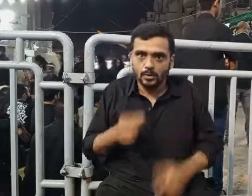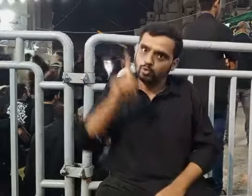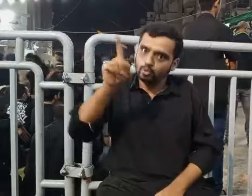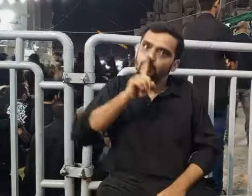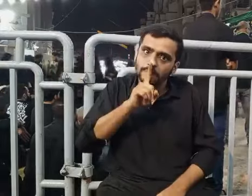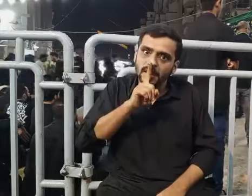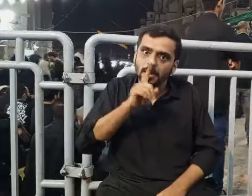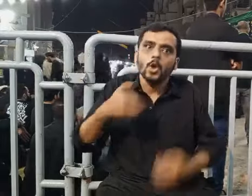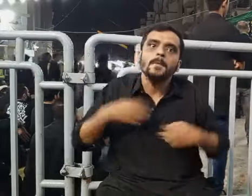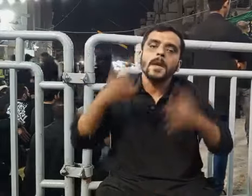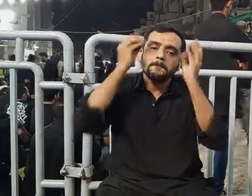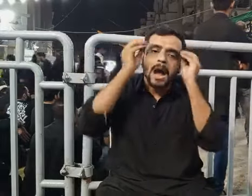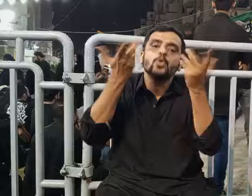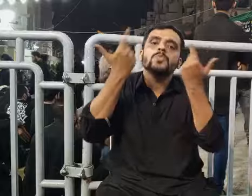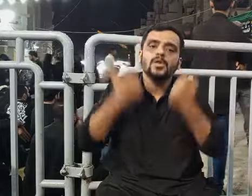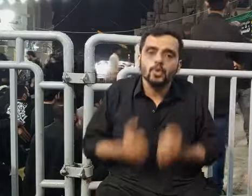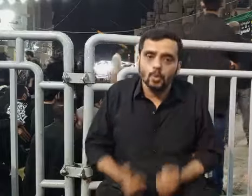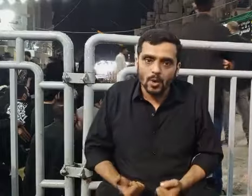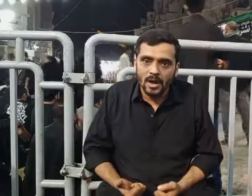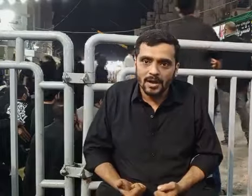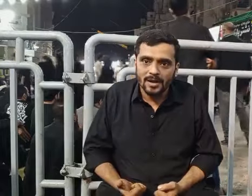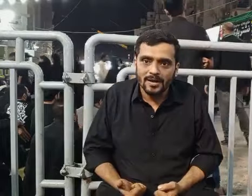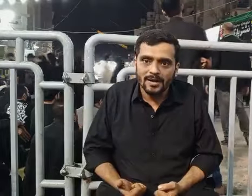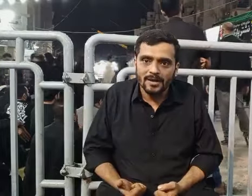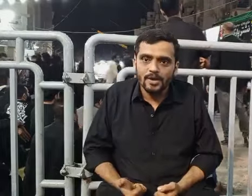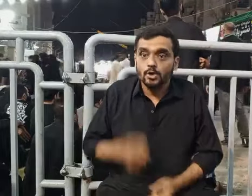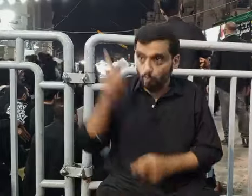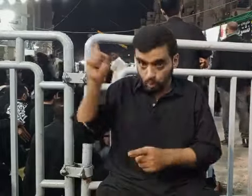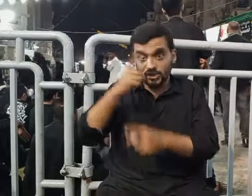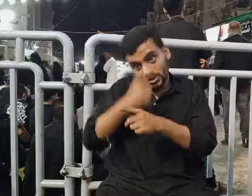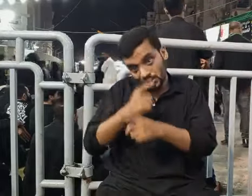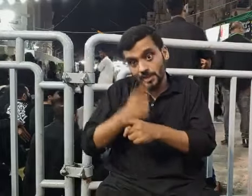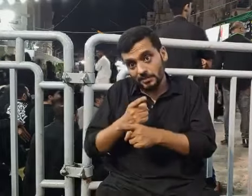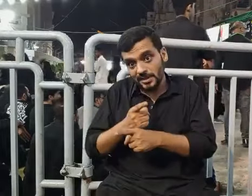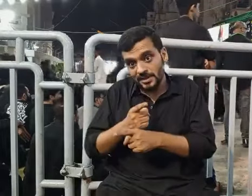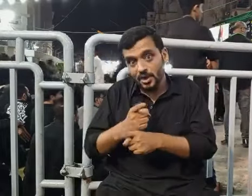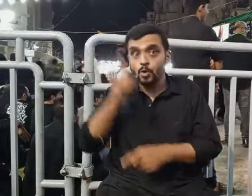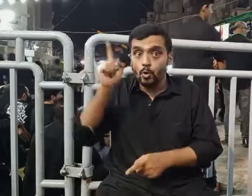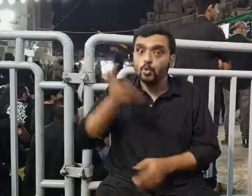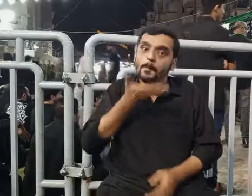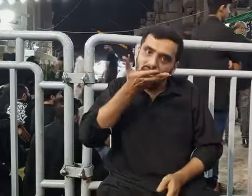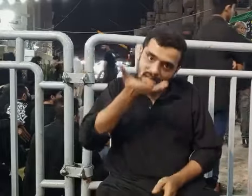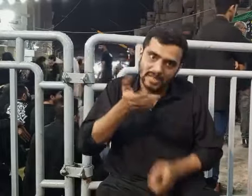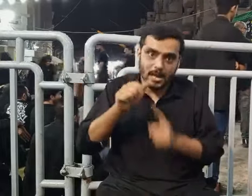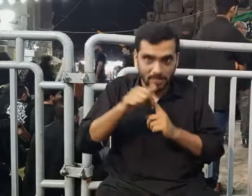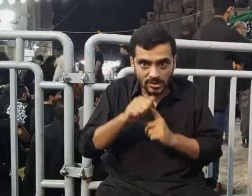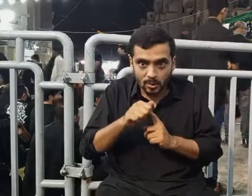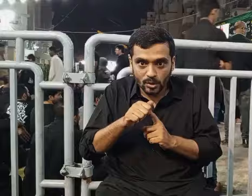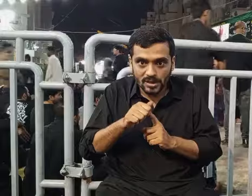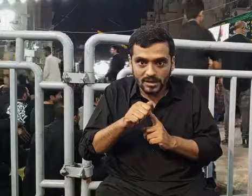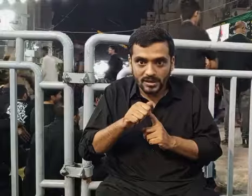رسول اللہ کہنے والا کوئی نہ بچے تو نبی کی نبوت اور رسالت میں کیا کمی ہو جائے گی؟ نہ کہو تو ولی اللہ